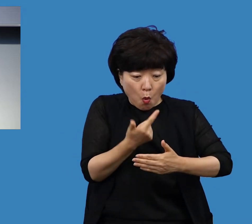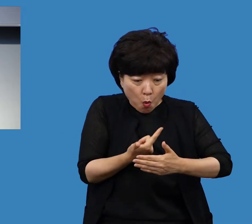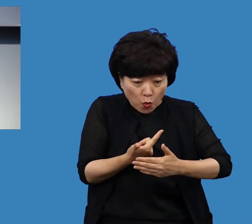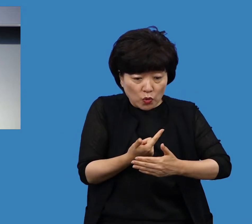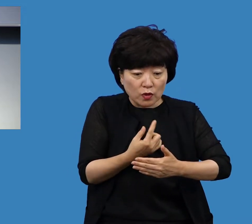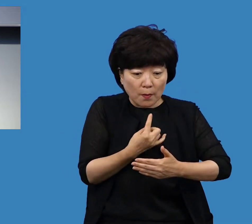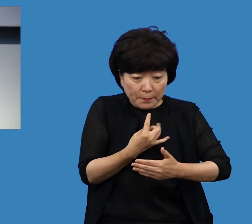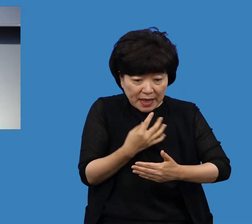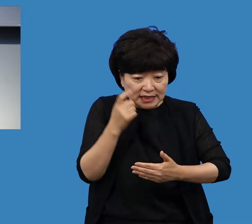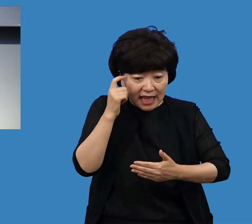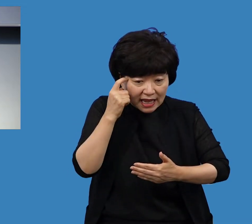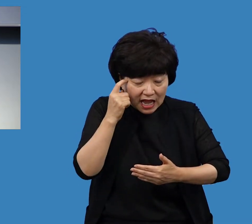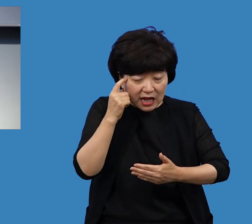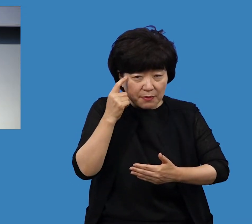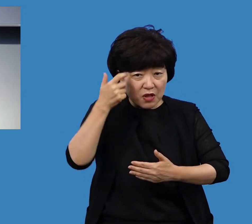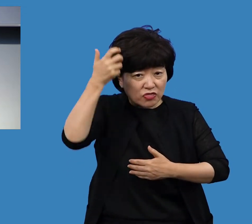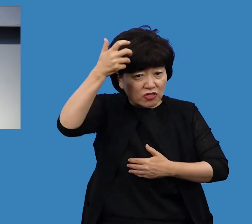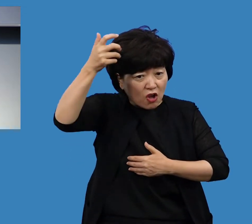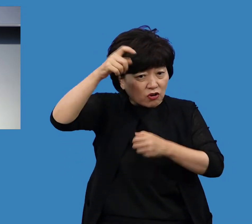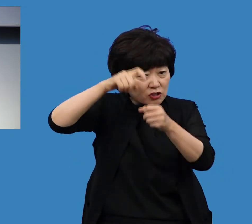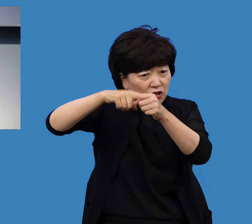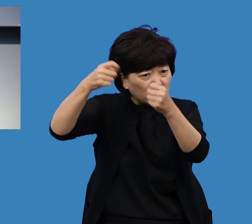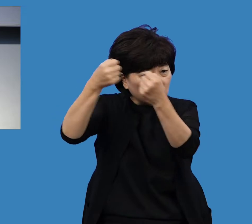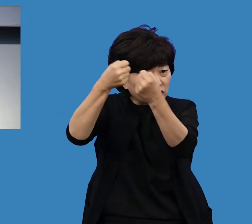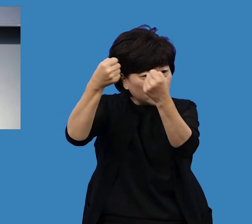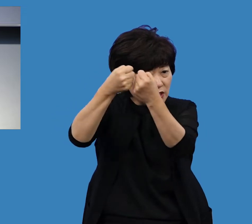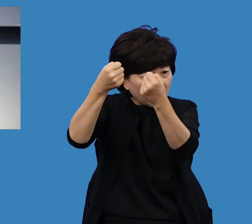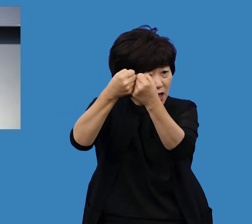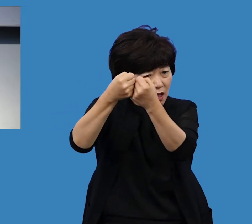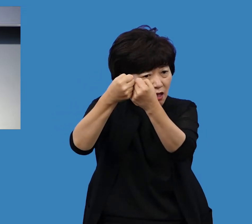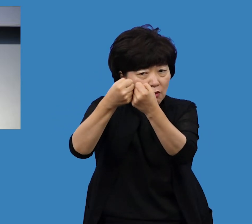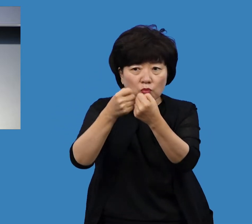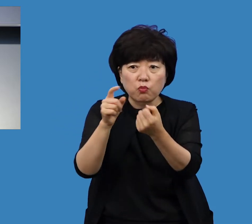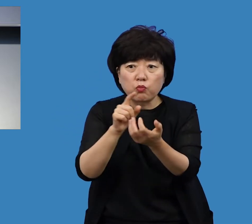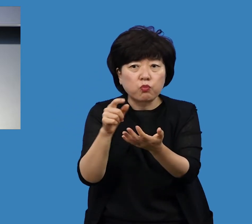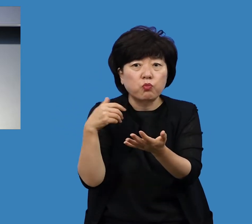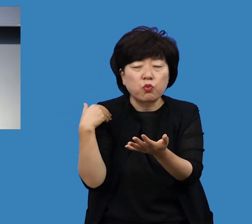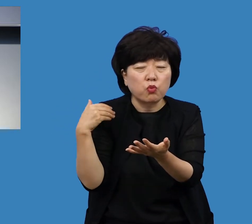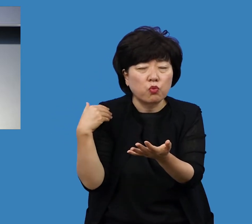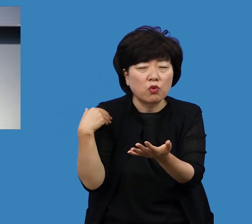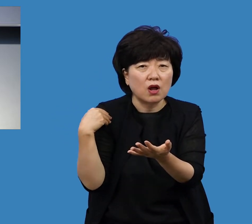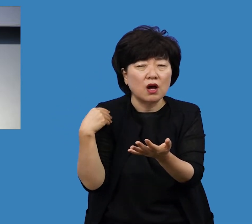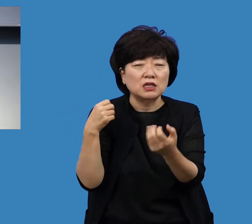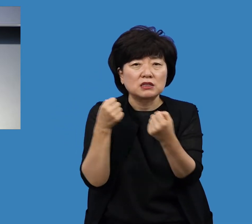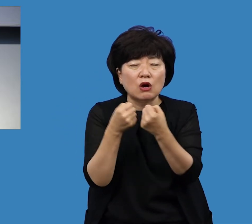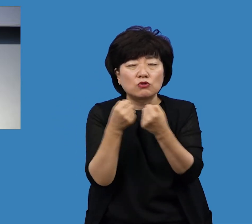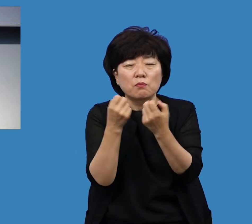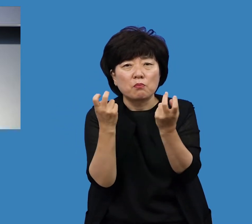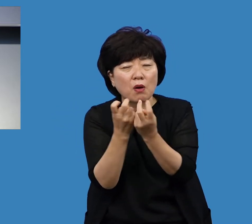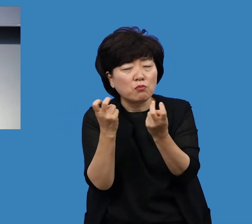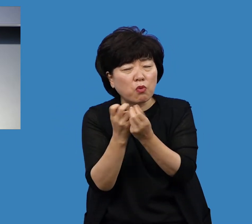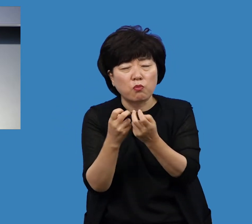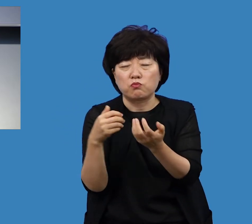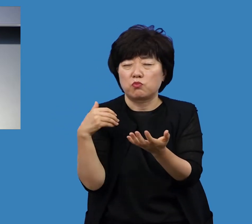이해를 한다면 영적 전쟁이라고 하는 걸 이해할 수 있는 방법도 없고 그것을 싸워나가는 길도 알 수가 없습니다. 그런데